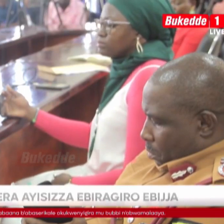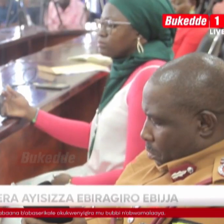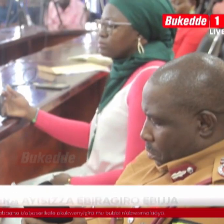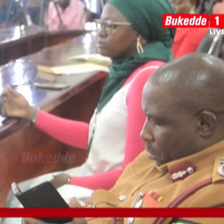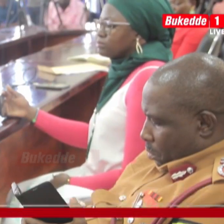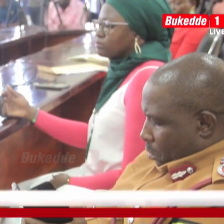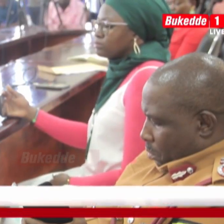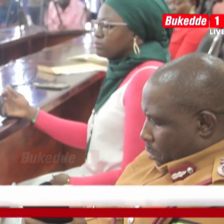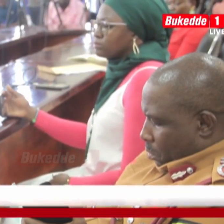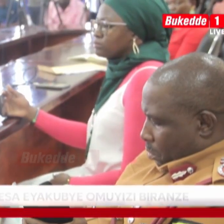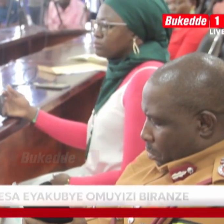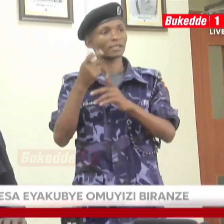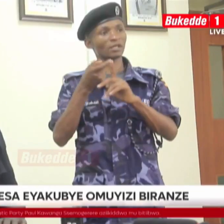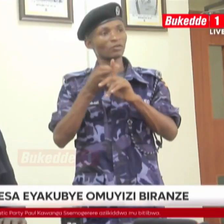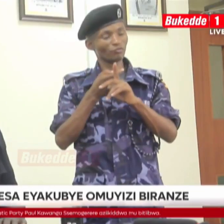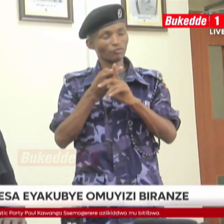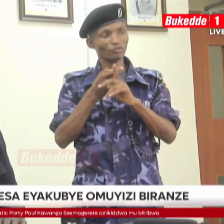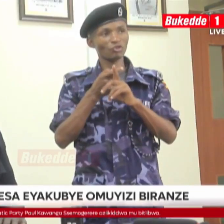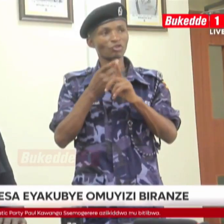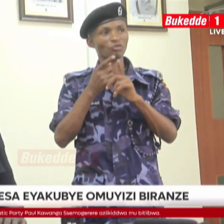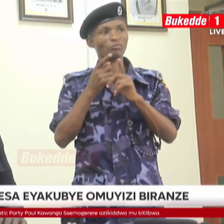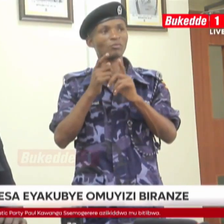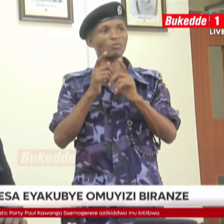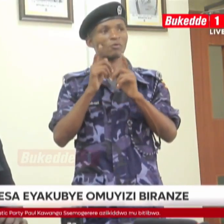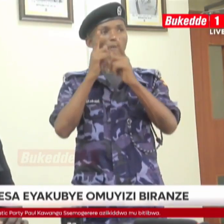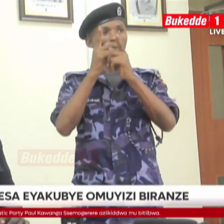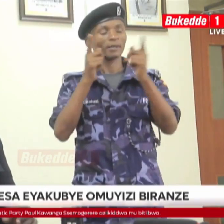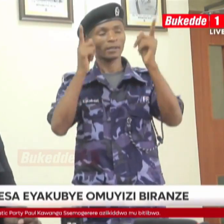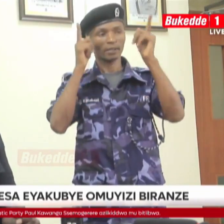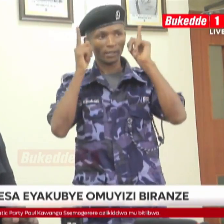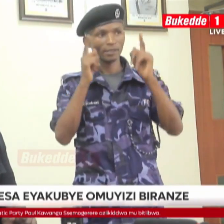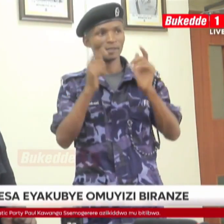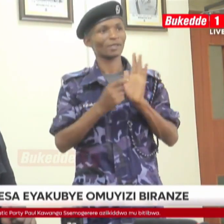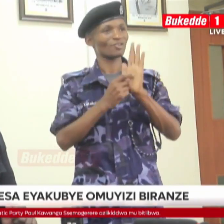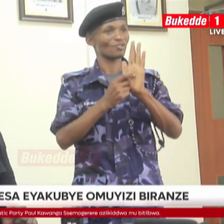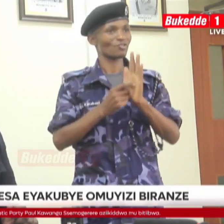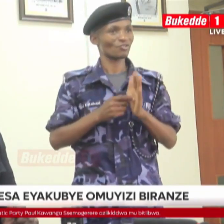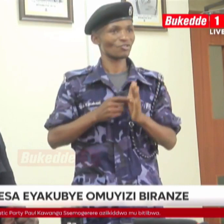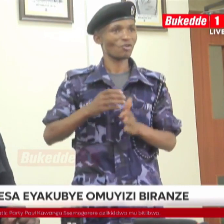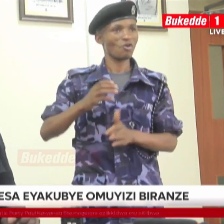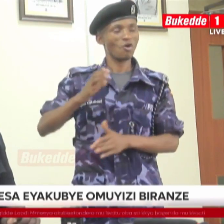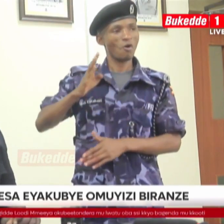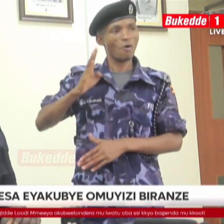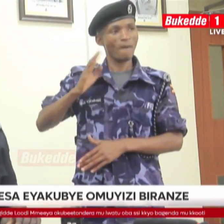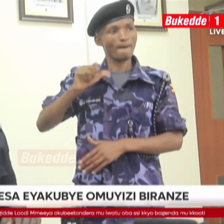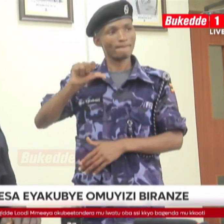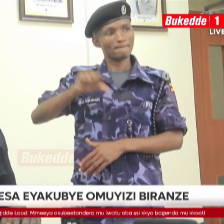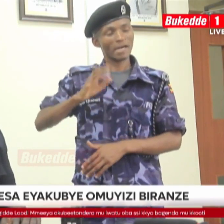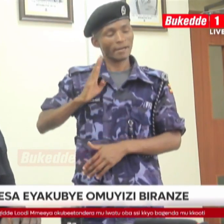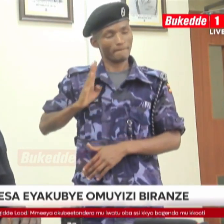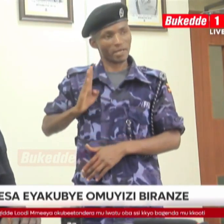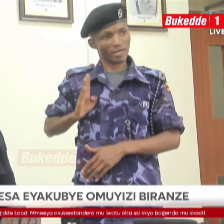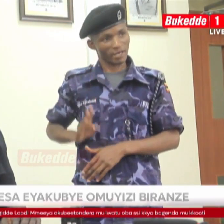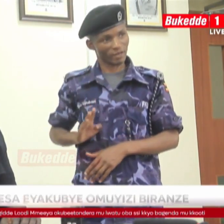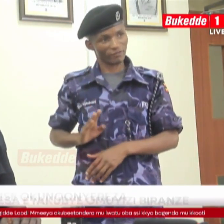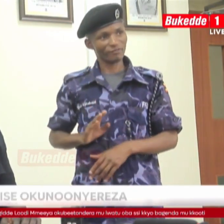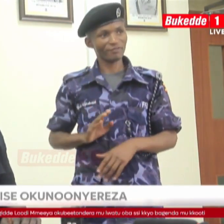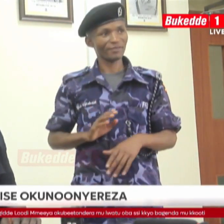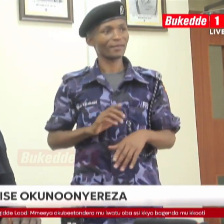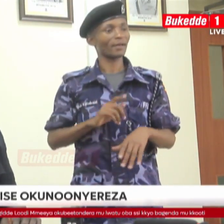empi mu ngeri ey'obukambwe. Yayolesa empisa ensiiwuufu bwe yali ng'asomesa